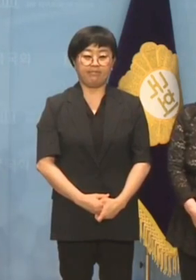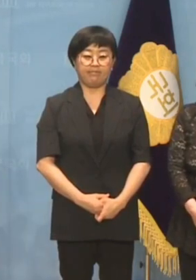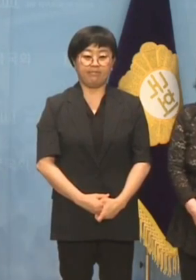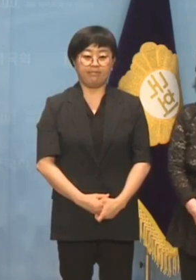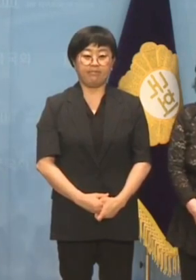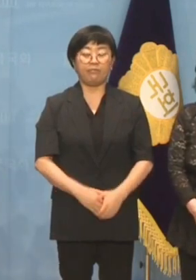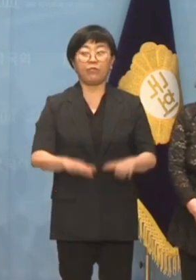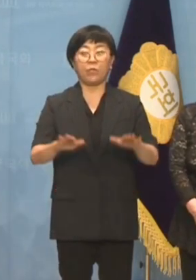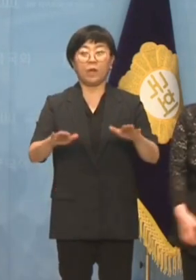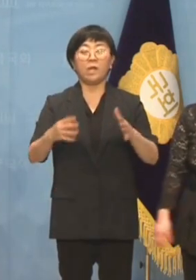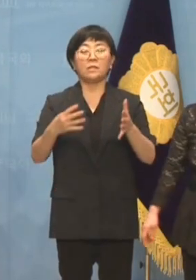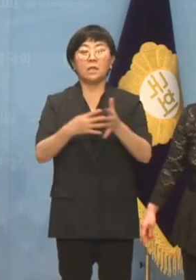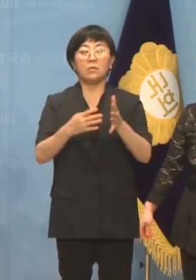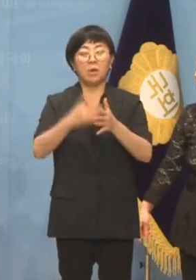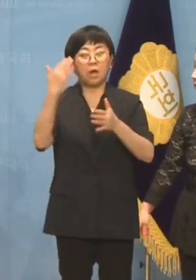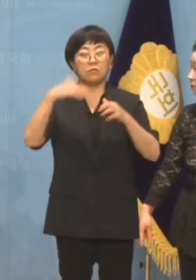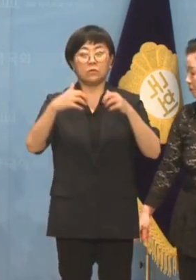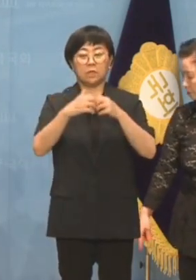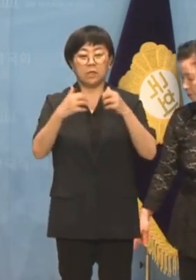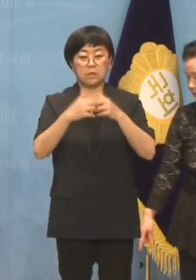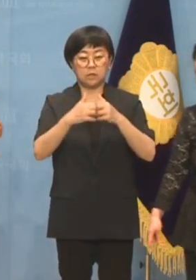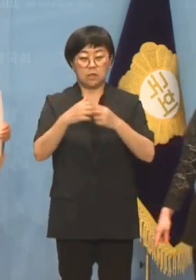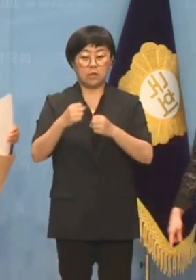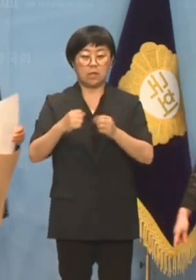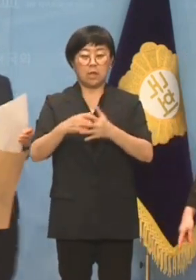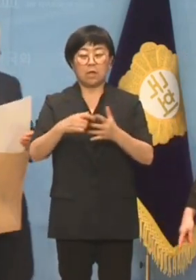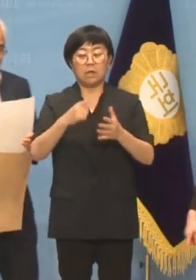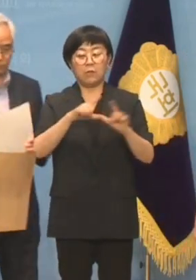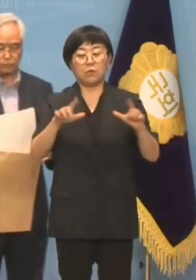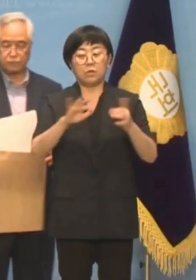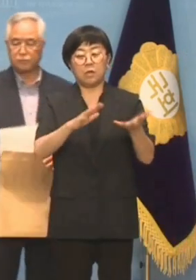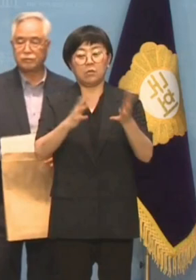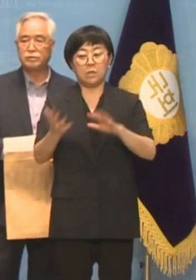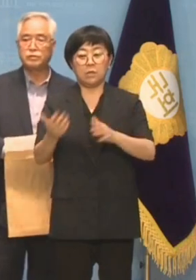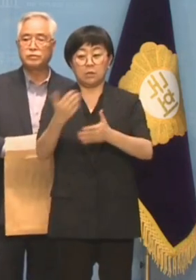네, 이것으로 사단법인 한국전쟁 전후 민간인 희생자